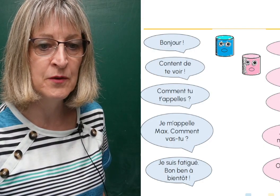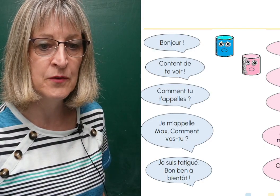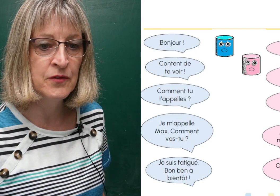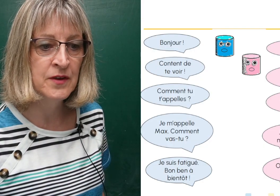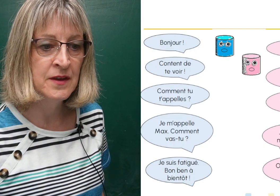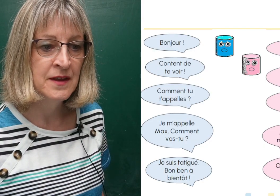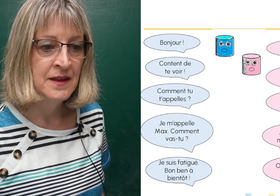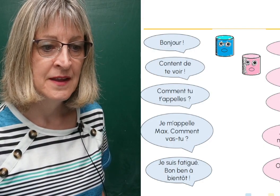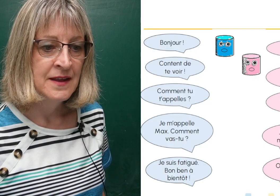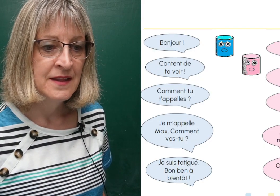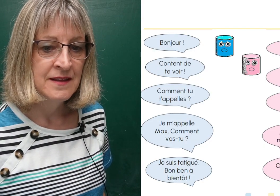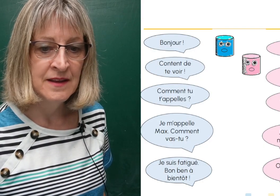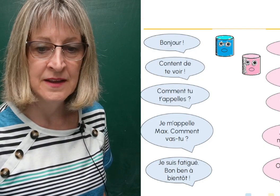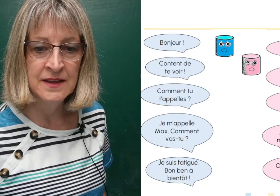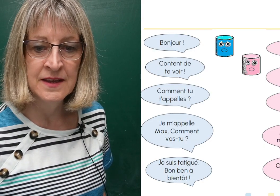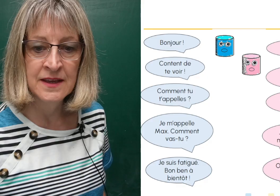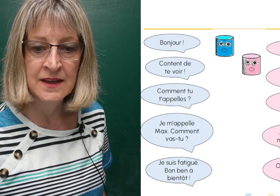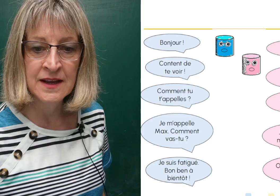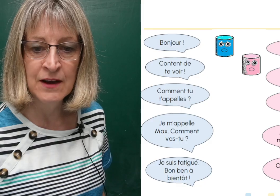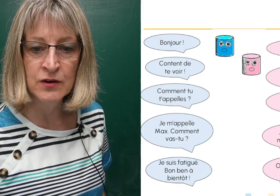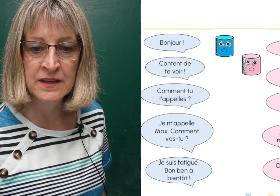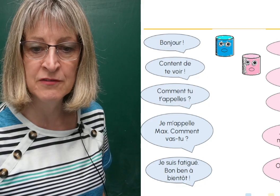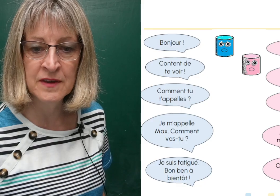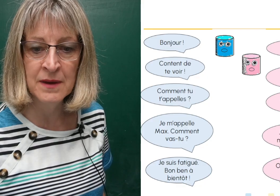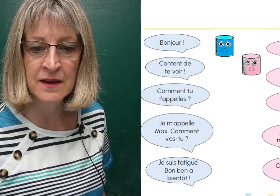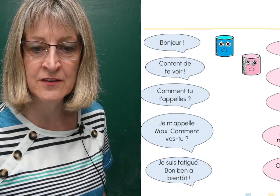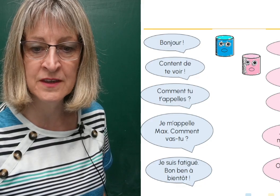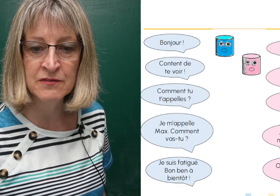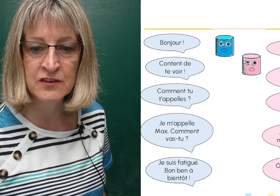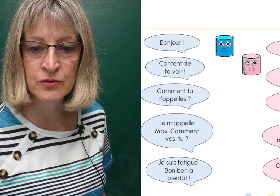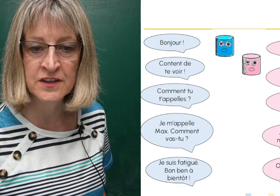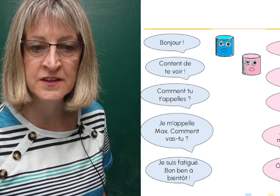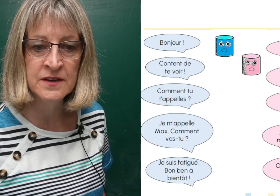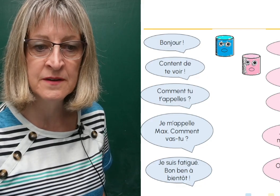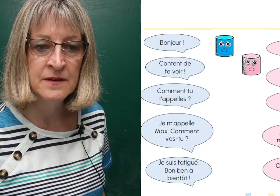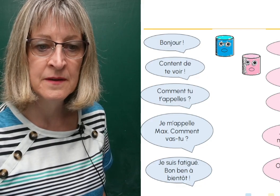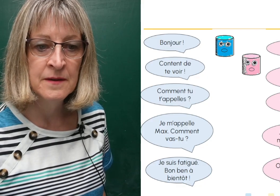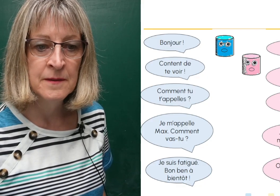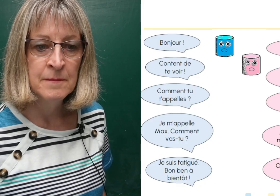évidence. Nathalie et Claire. Alors, qui fait Max? Qui fait Julie?